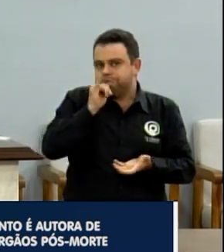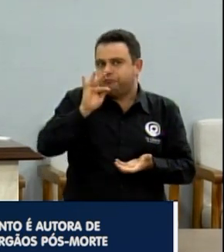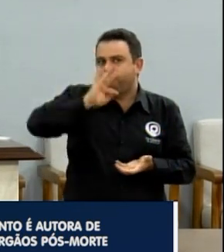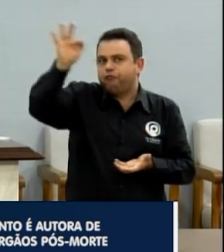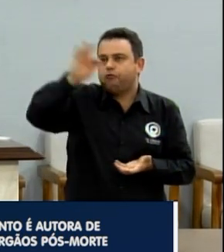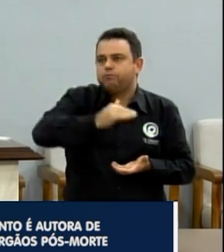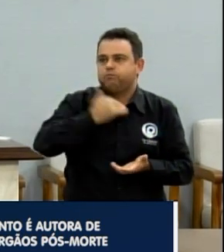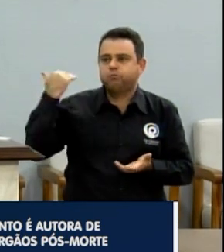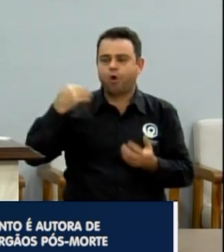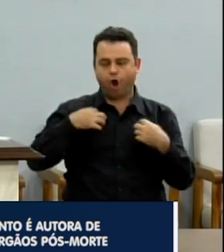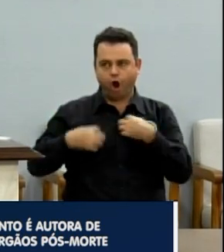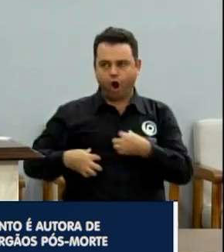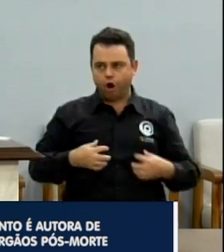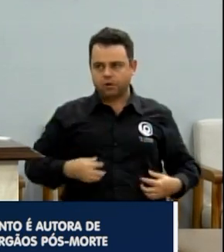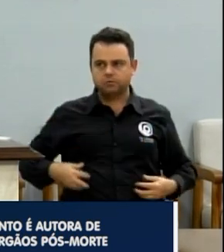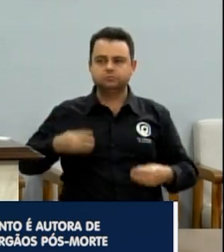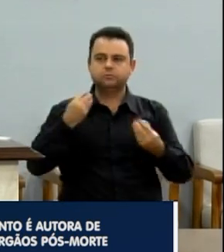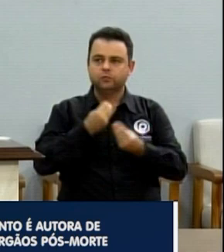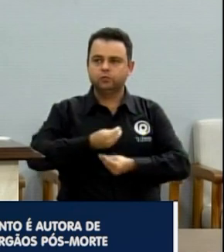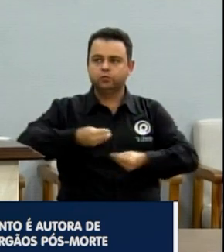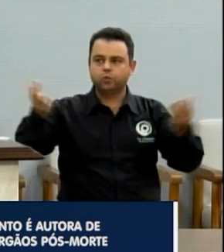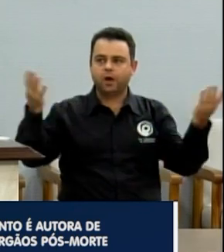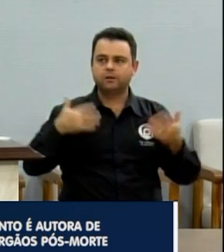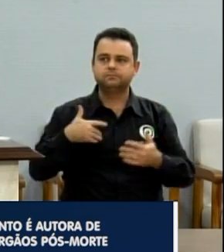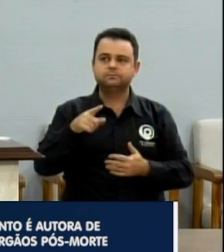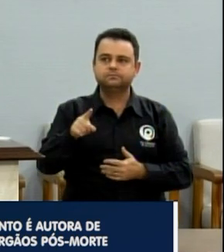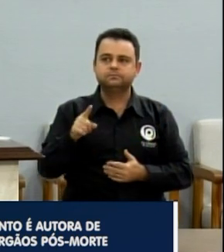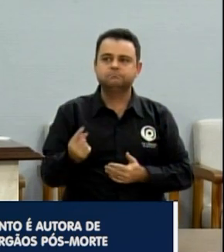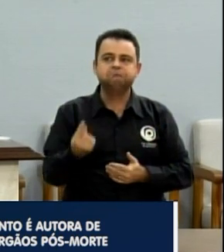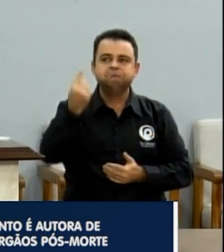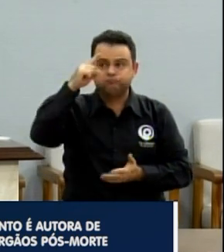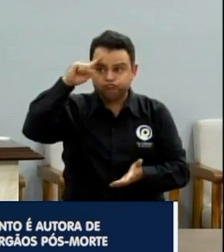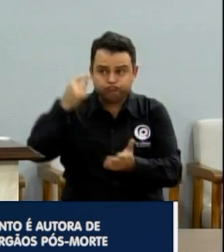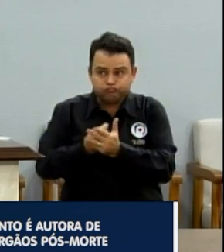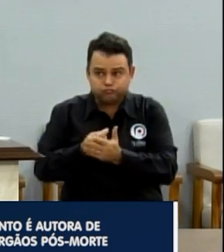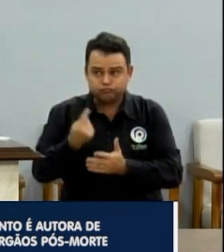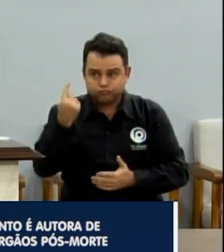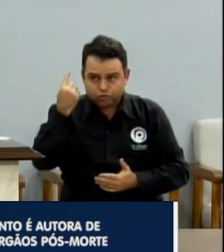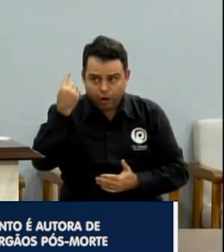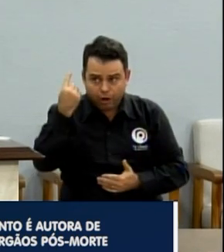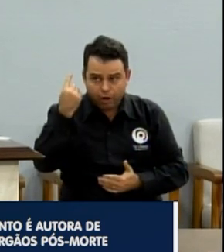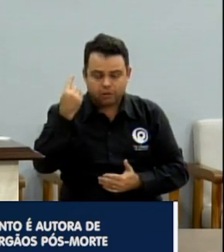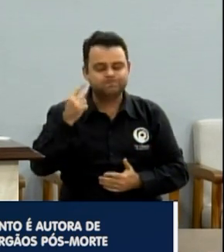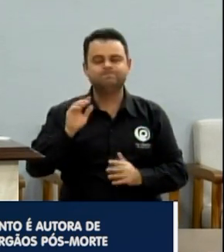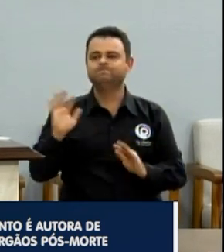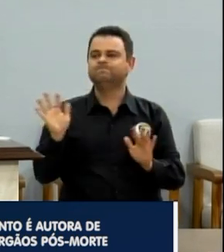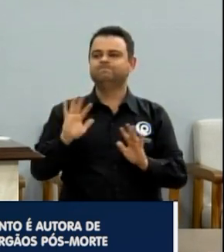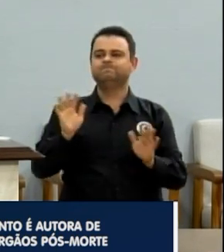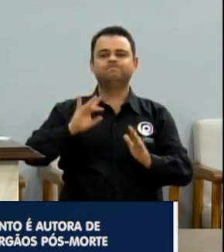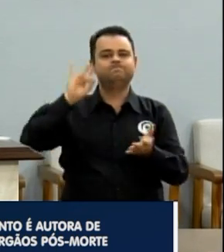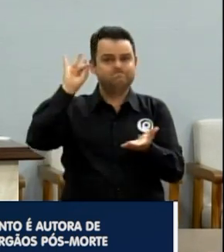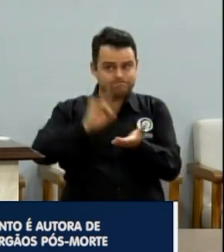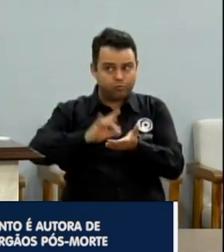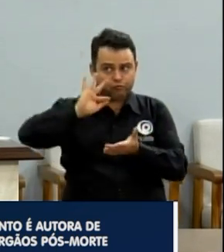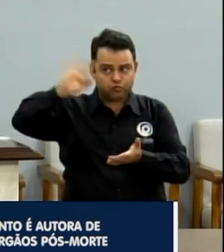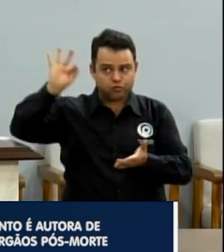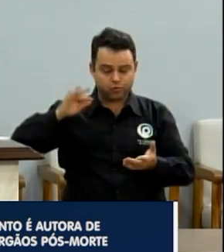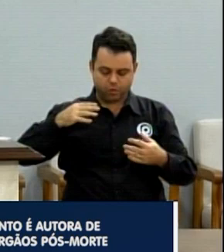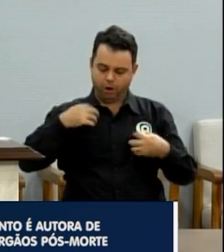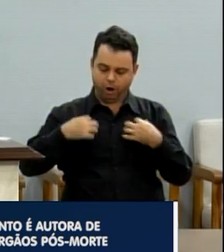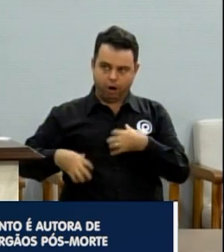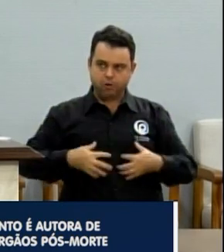serem doador de órgãos após a morte, essa decisão não é válida. Não é válida, não há garantias de que a sua vontade